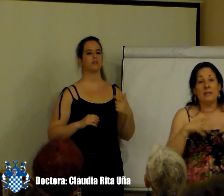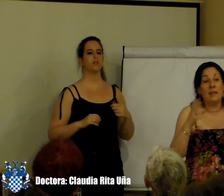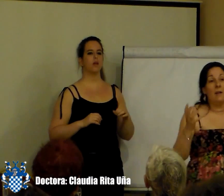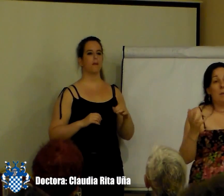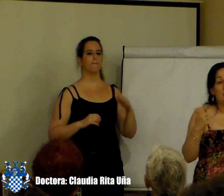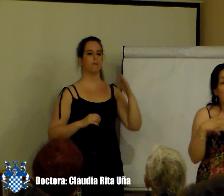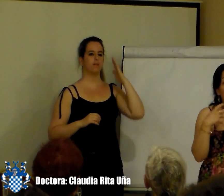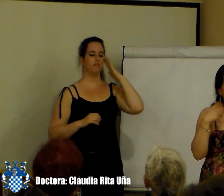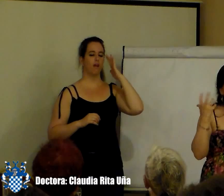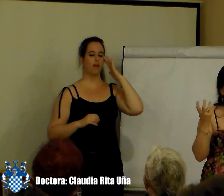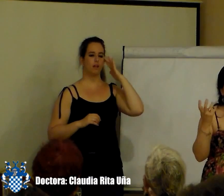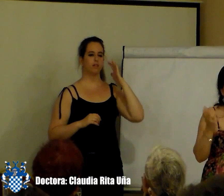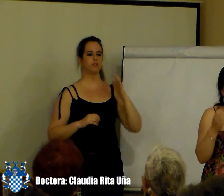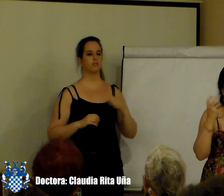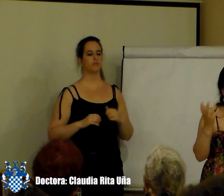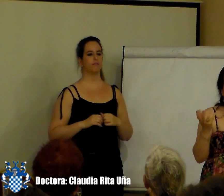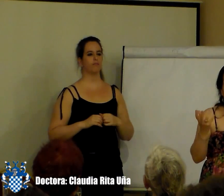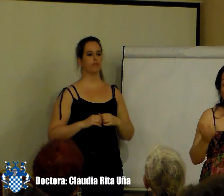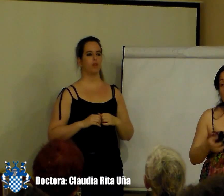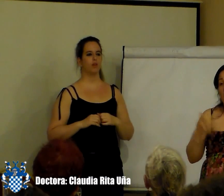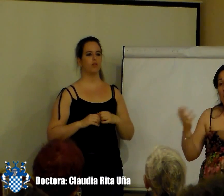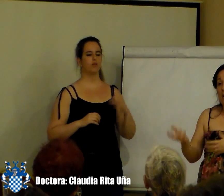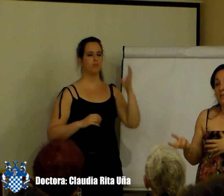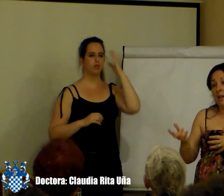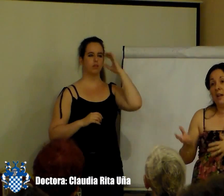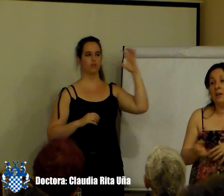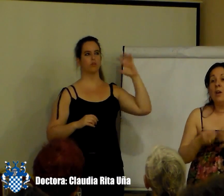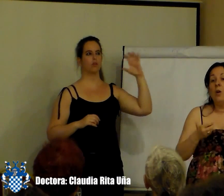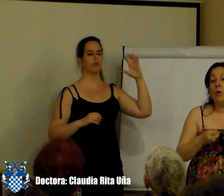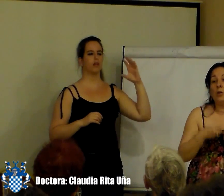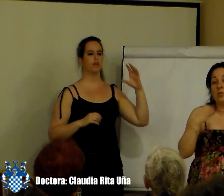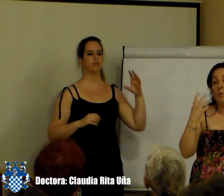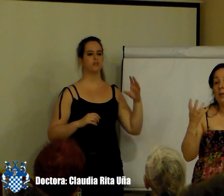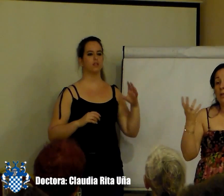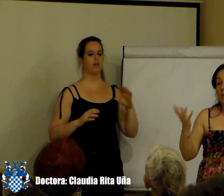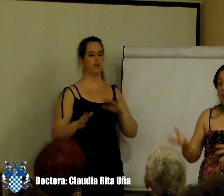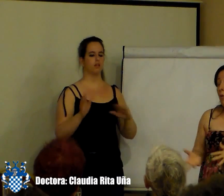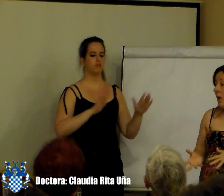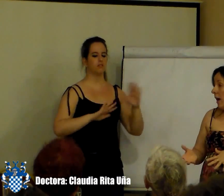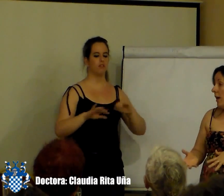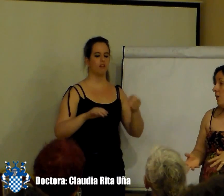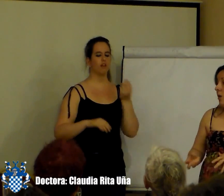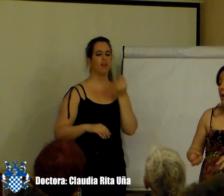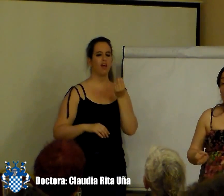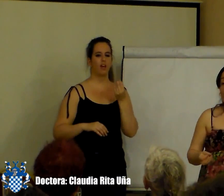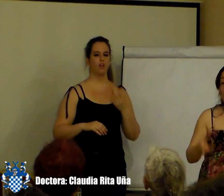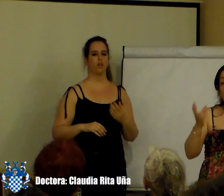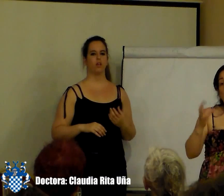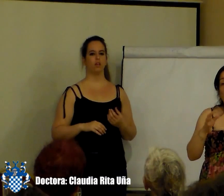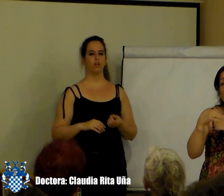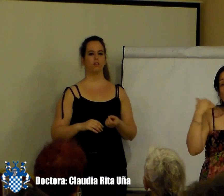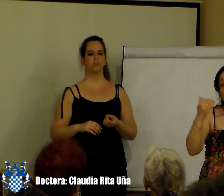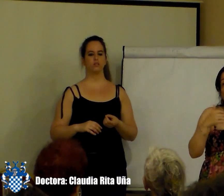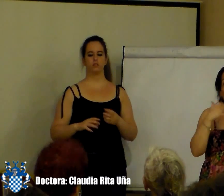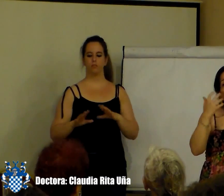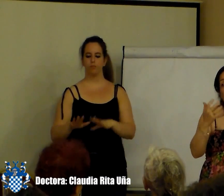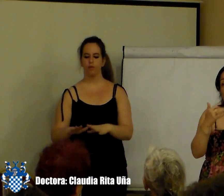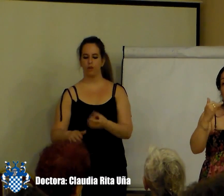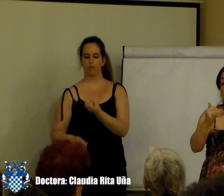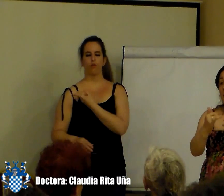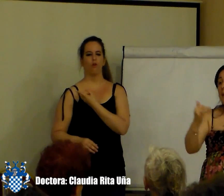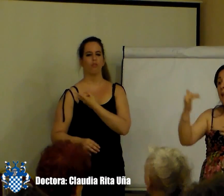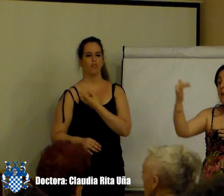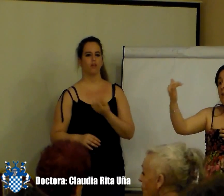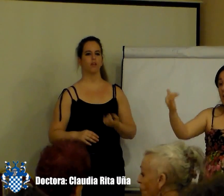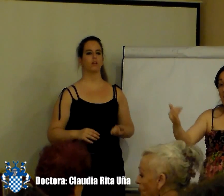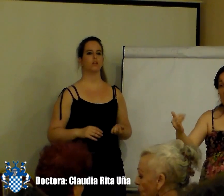crónico, que hacen que el paciente por momentos se olvide de lo que estaba por hacer, o se olvide dónde dejó algo, o por ahí está